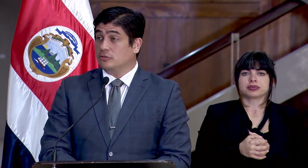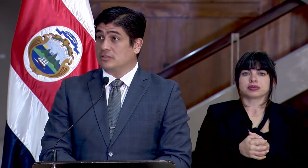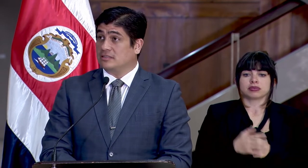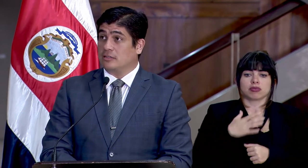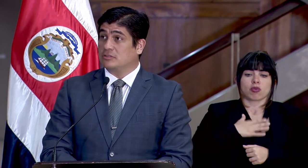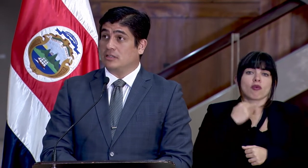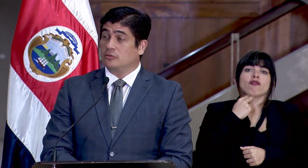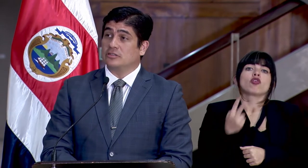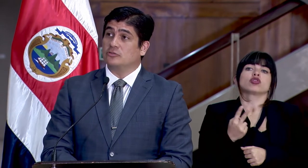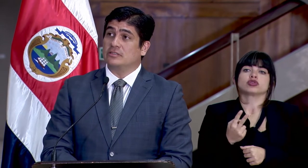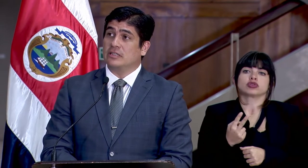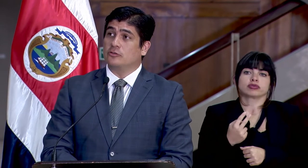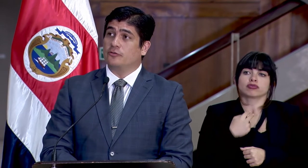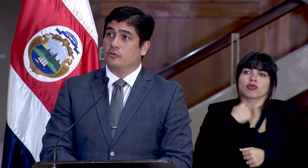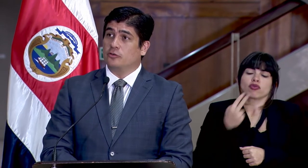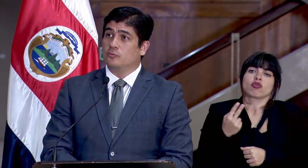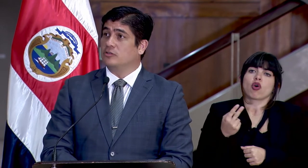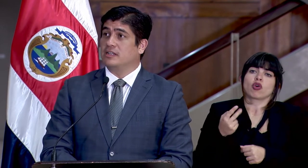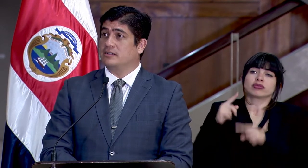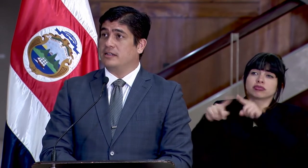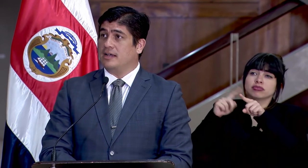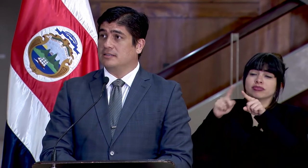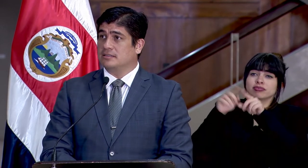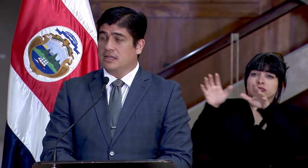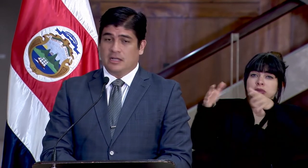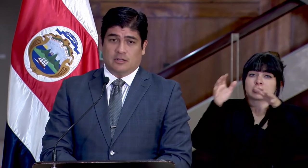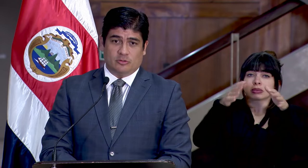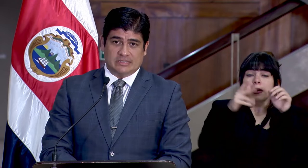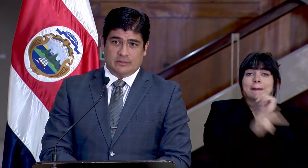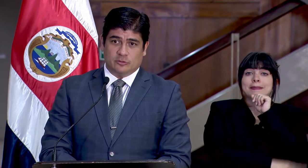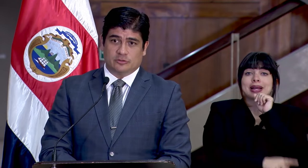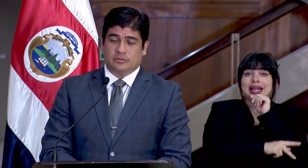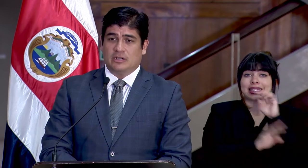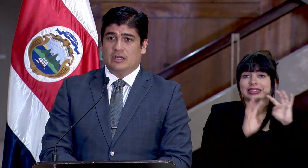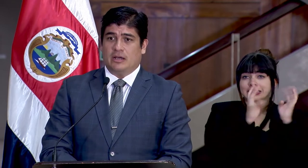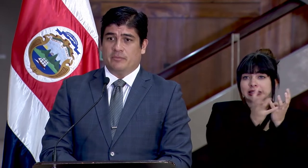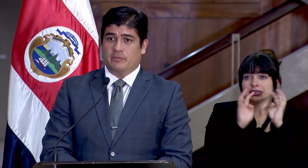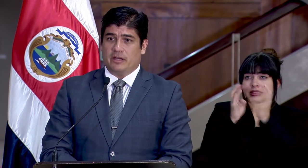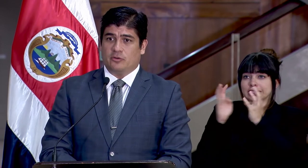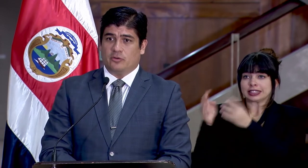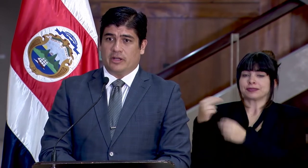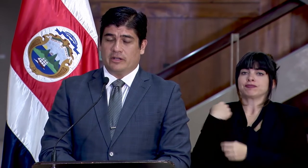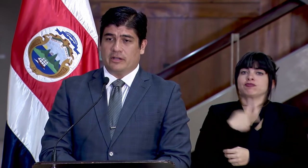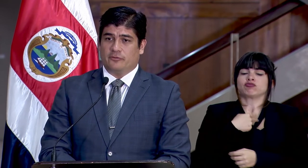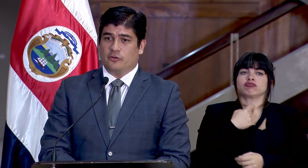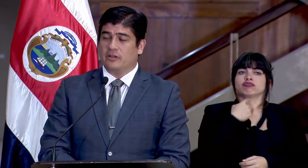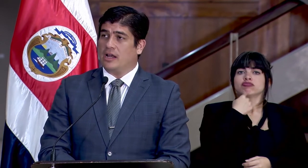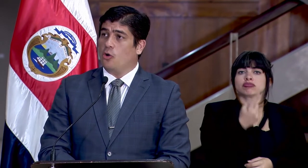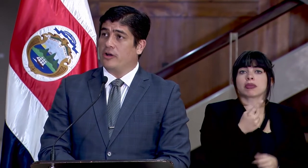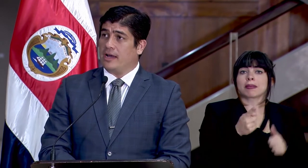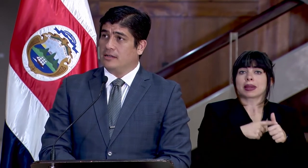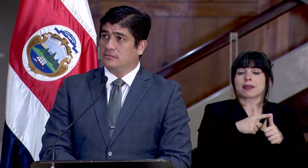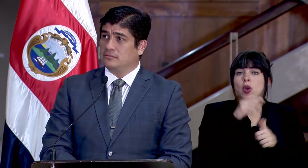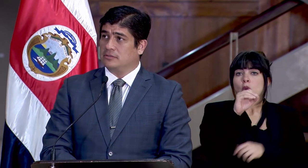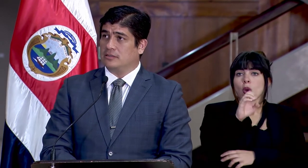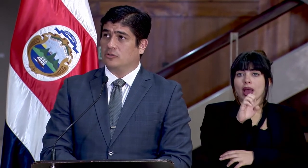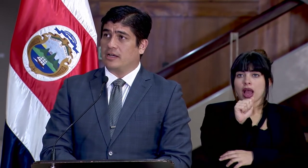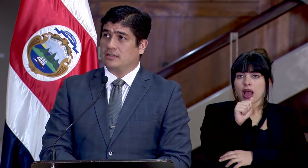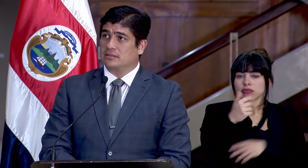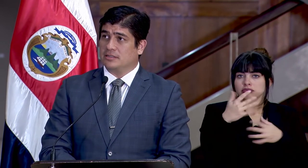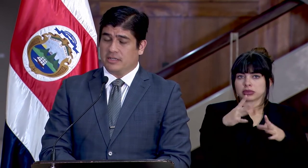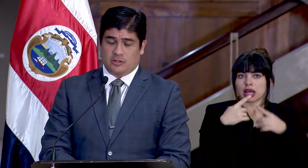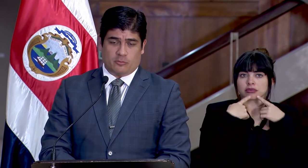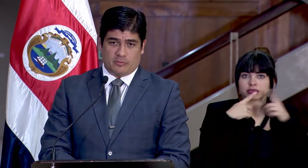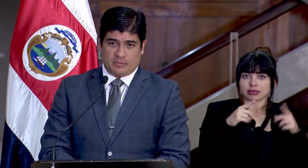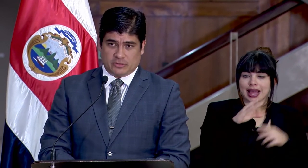nuestra voz, alzar nuestra voz en los distintos foros multilaterales. Lo hicimos primero en el foro de la OEA, tanto